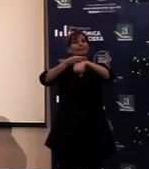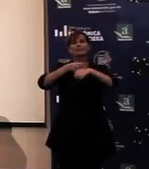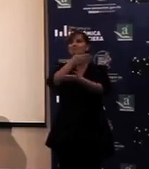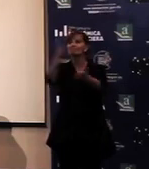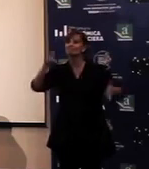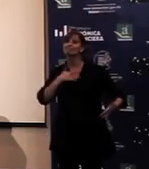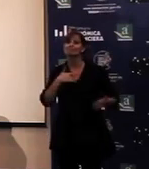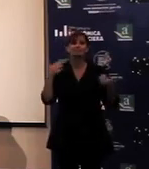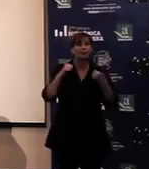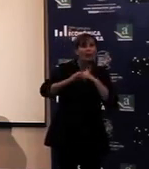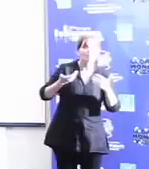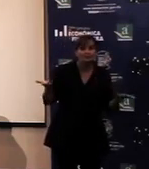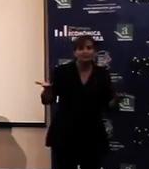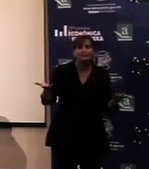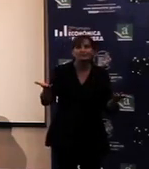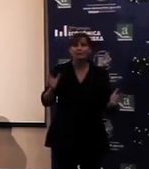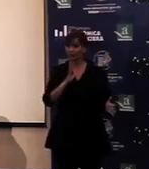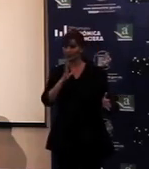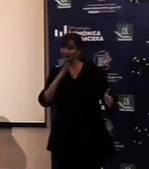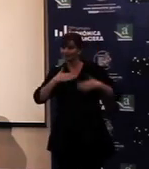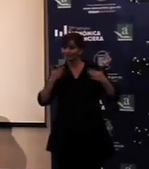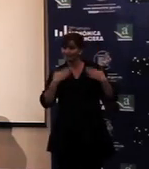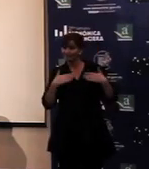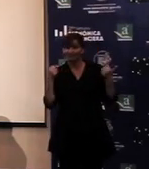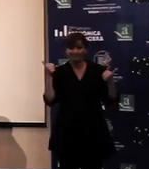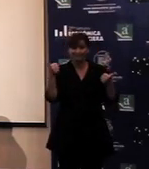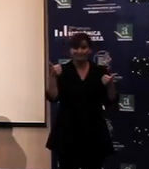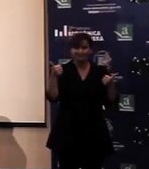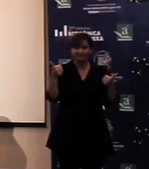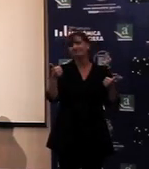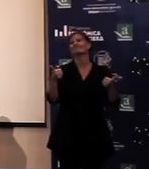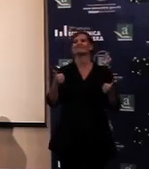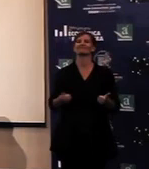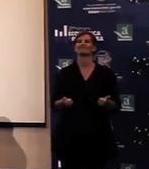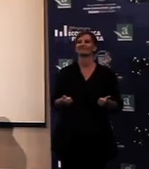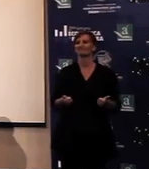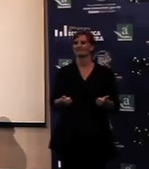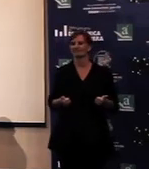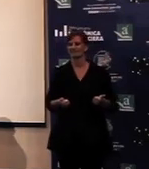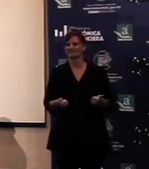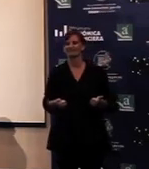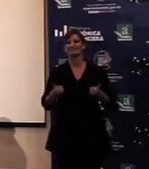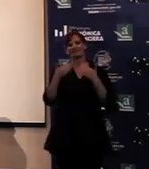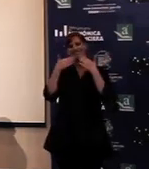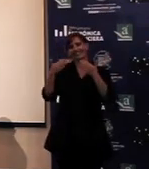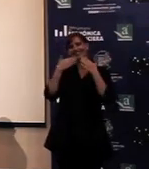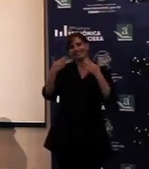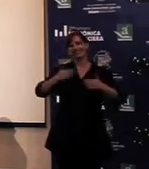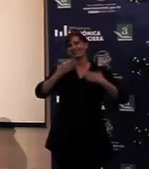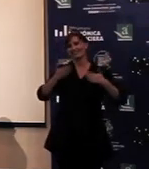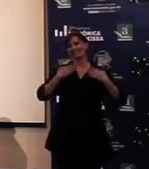sienten? ¿Están todos bien? ¿Contentos? Bueno, abraza al que tienes al lado y dile estoy feliz por estar aquí.